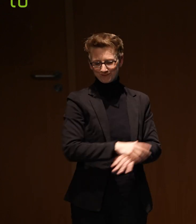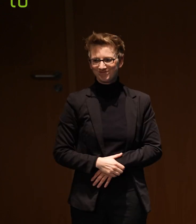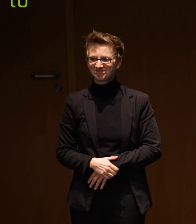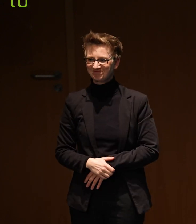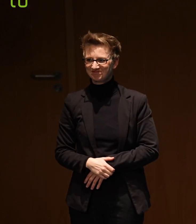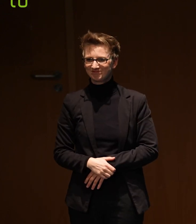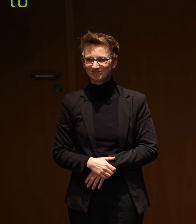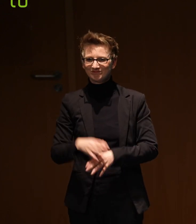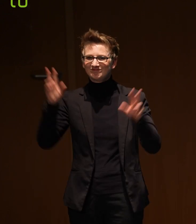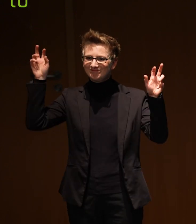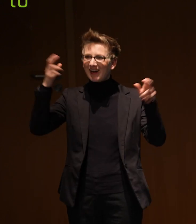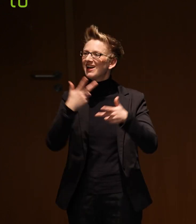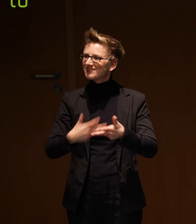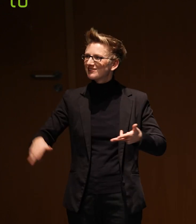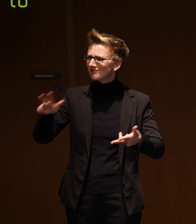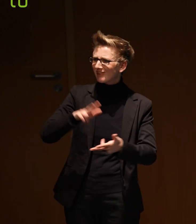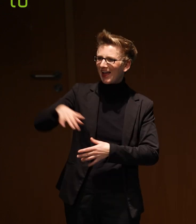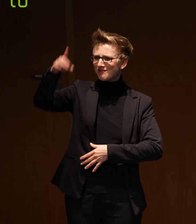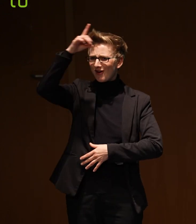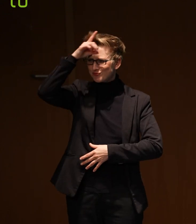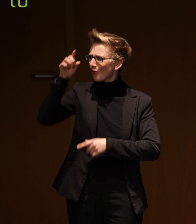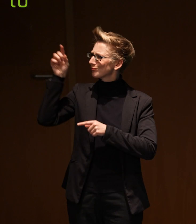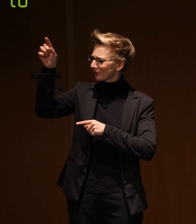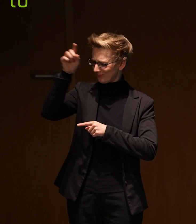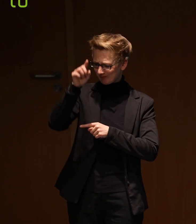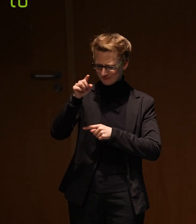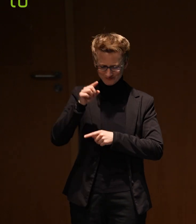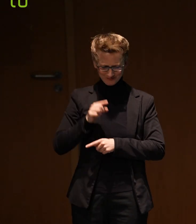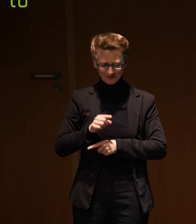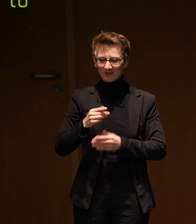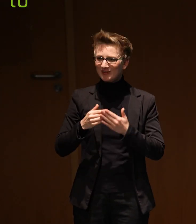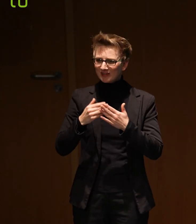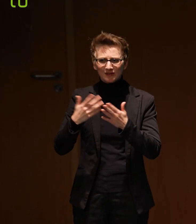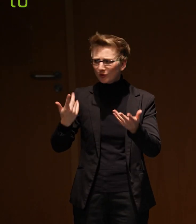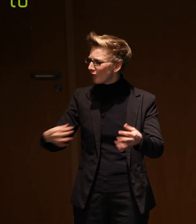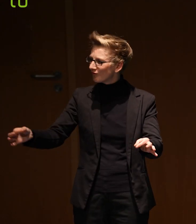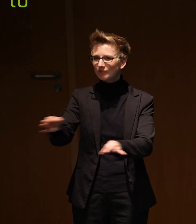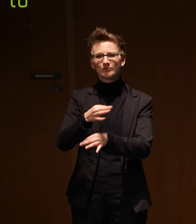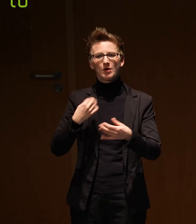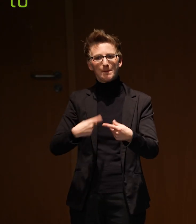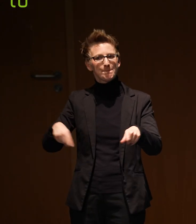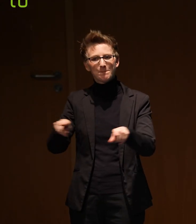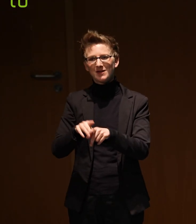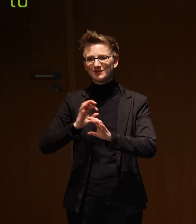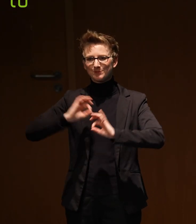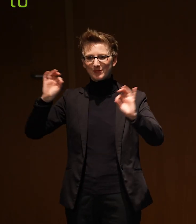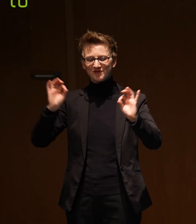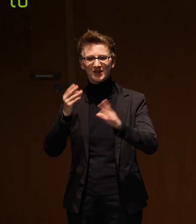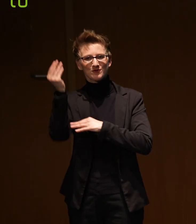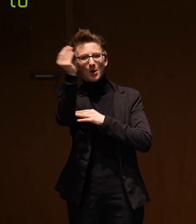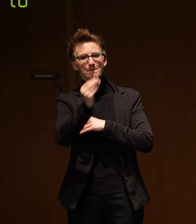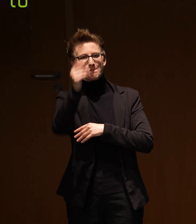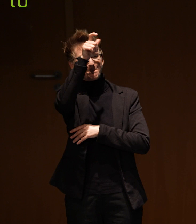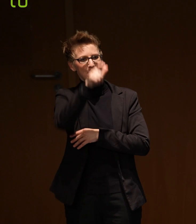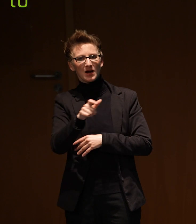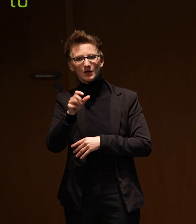solcher dreifacher Deutscher mit einer transatlantischen Karriere bot sich doch wirklich an, auf der Suche nach einem Maler, der ein